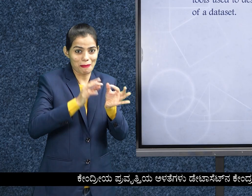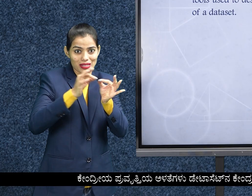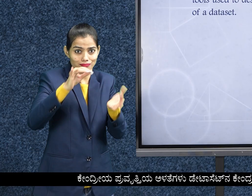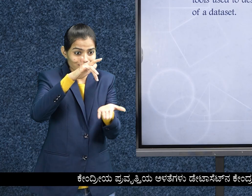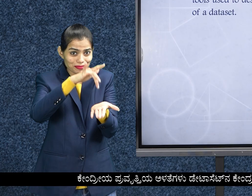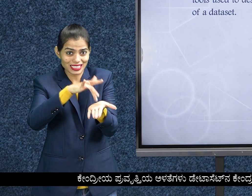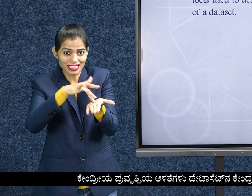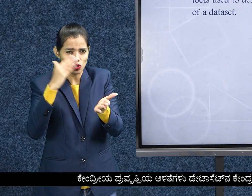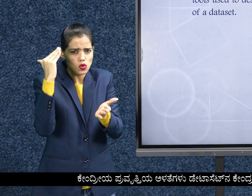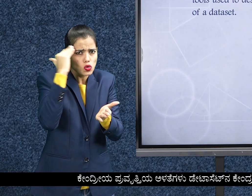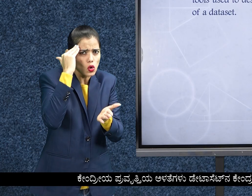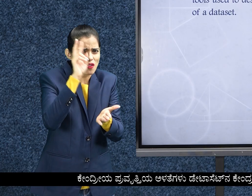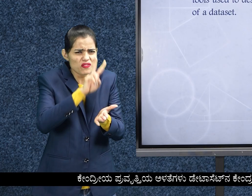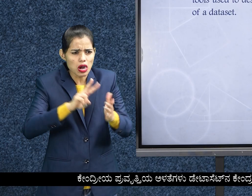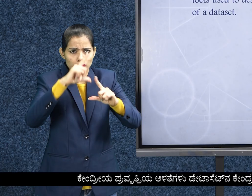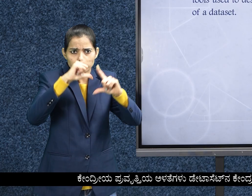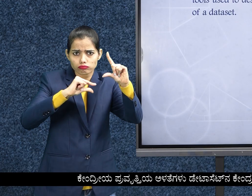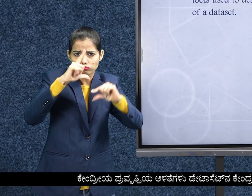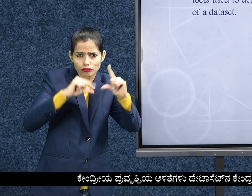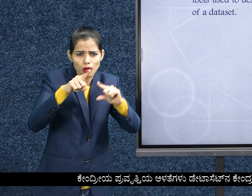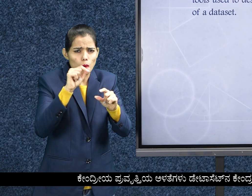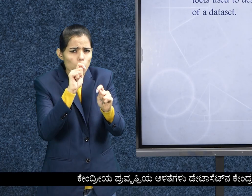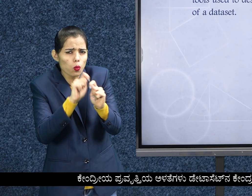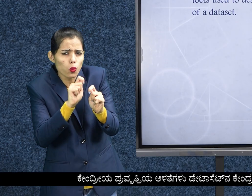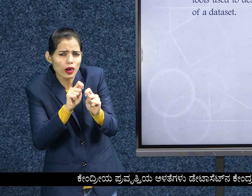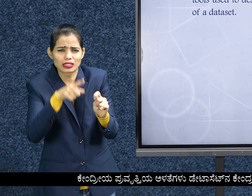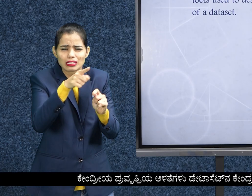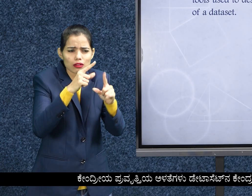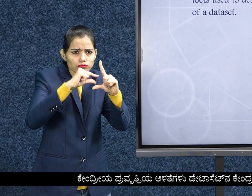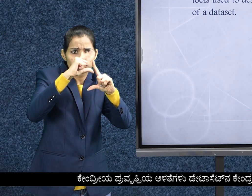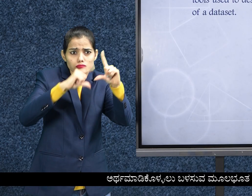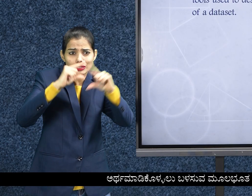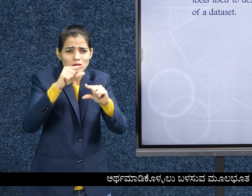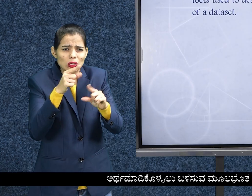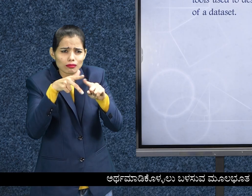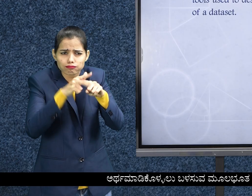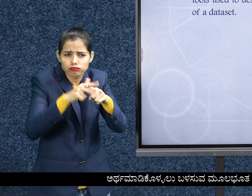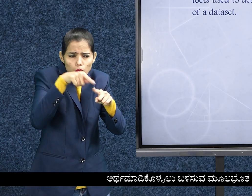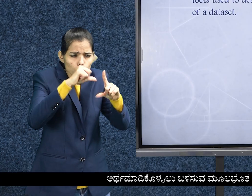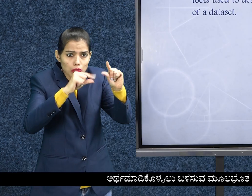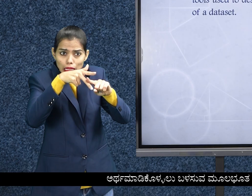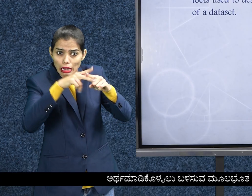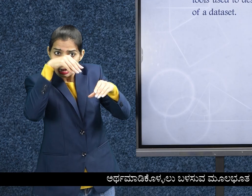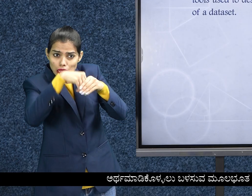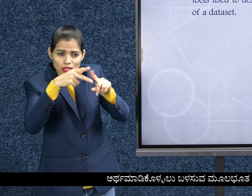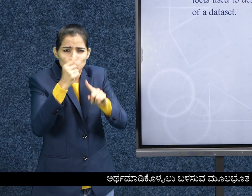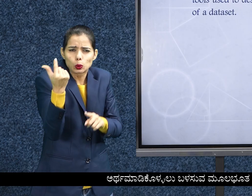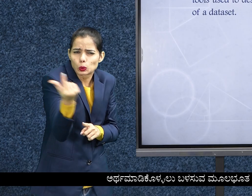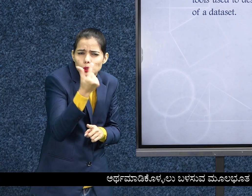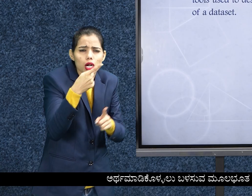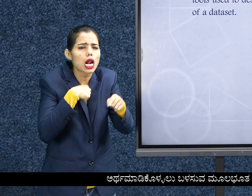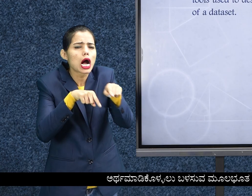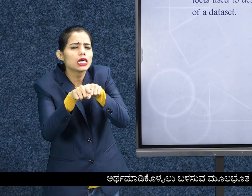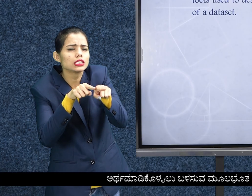ಕೇಂದ್ರೀಯ ಪ್ರವೃತ್ತಿಯ ಅಳತೆಗಳು ಡೇಟಾ ಸೆಟ್ನ ಕೇಂದ್ರ ಅಥವಾ ಸರಾಸರಿಯನ್ನ ವಿವರಿಸಲು ಮತ್ತು ಅರ್ಥ ಮಾಡಿಕೊಳ್ಳಲು ಬಳಸುವ ಮೂಲಭೂತ